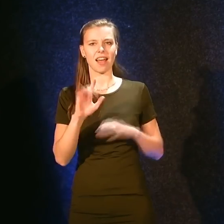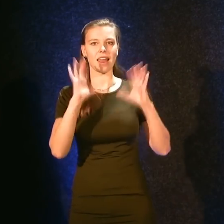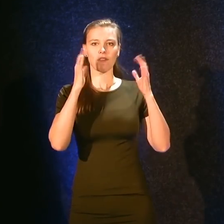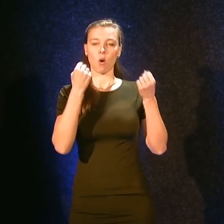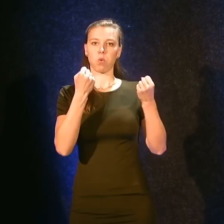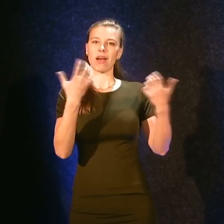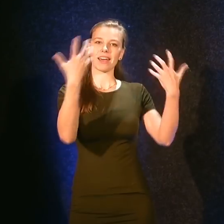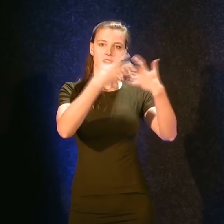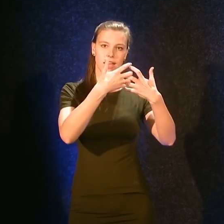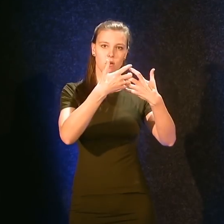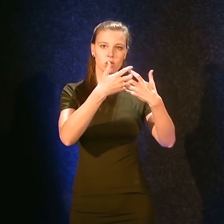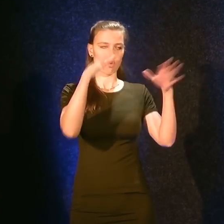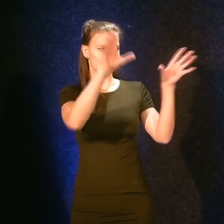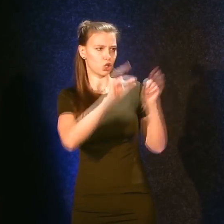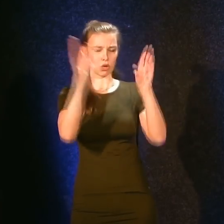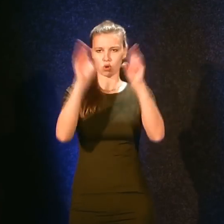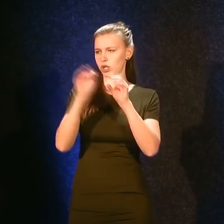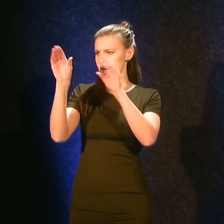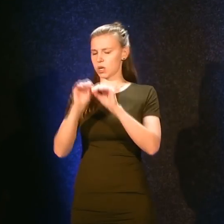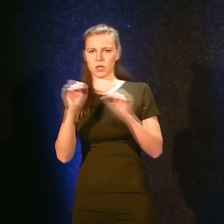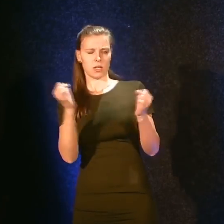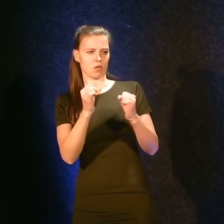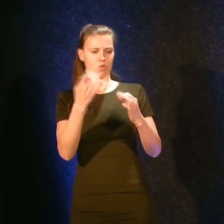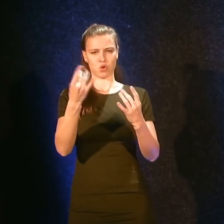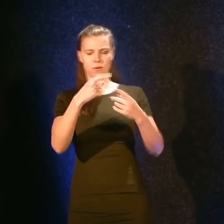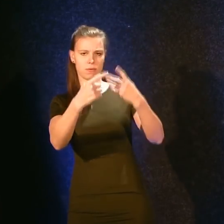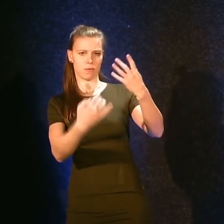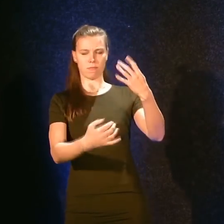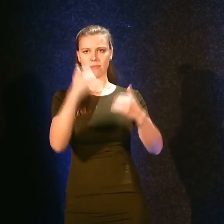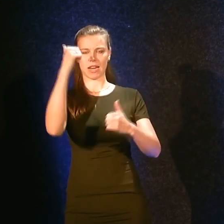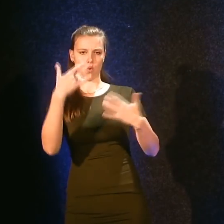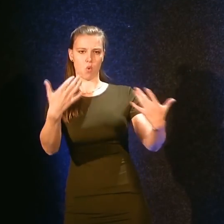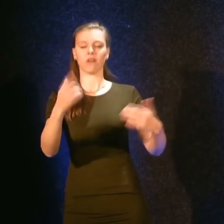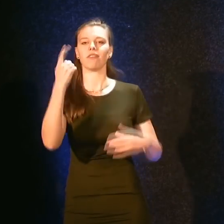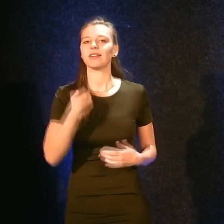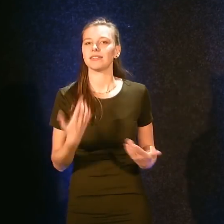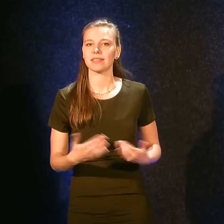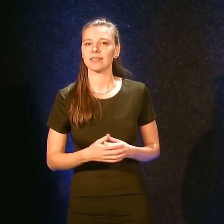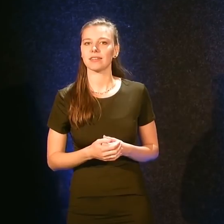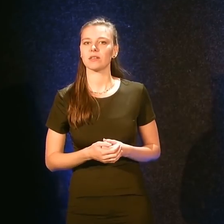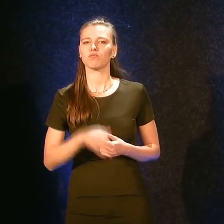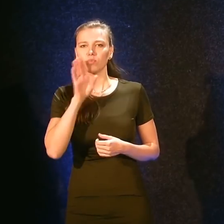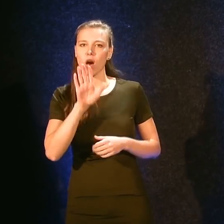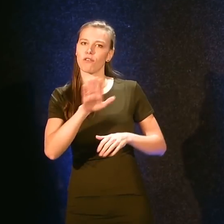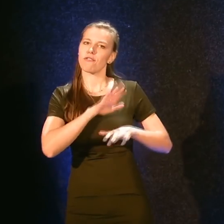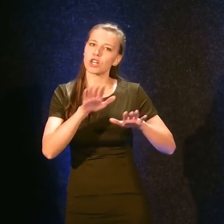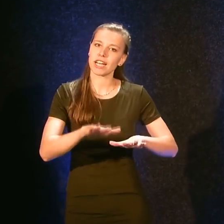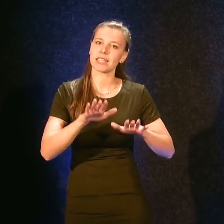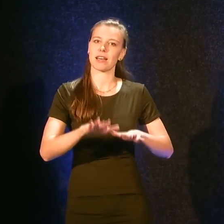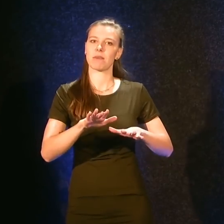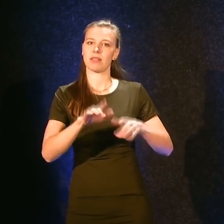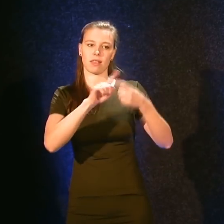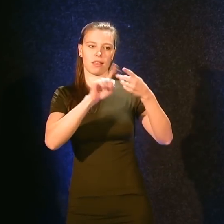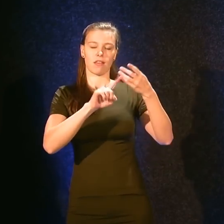ingewikkeld om allerlei conclusies te trekken. Om te zeggen hoe het zal gaan. Wees daar dan ook voorzichtig mee. Maar die